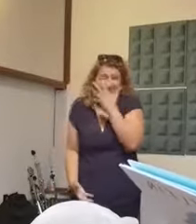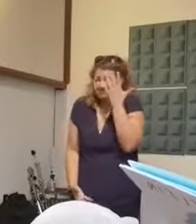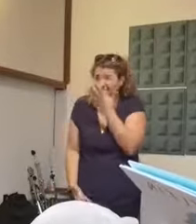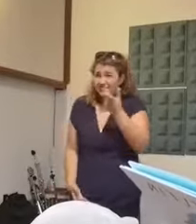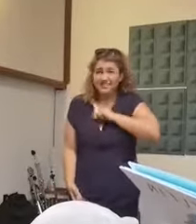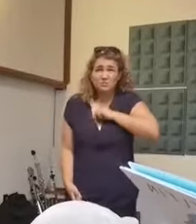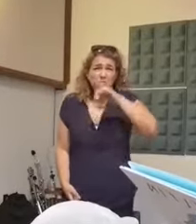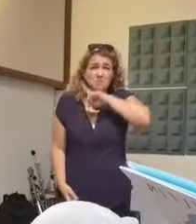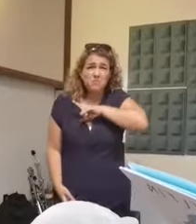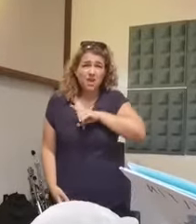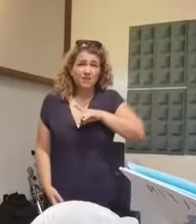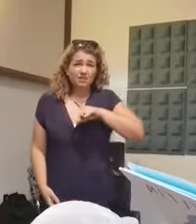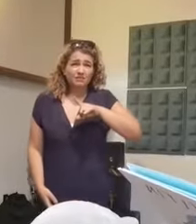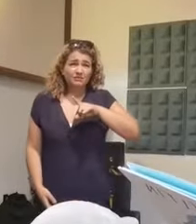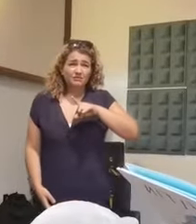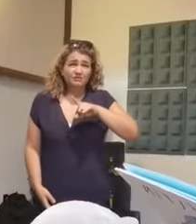mal.